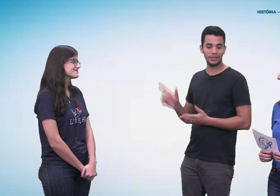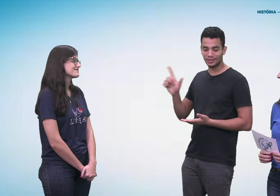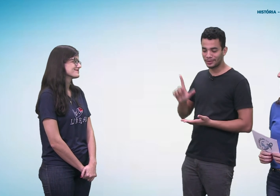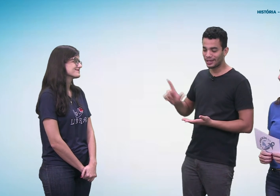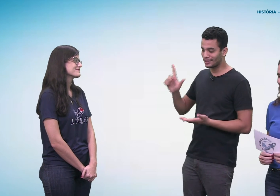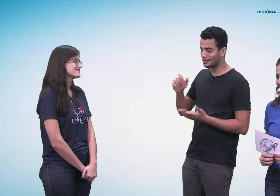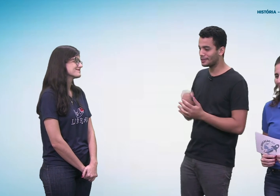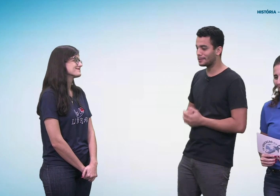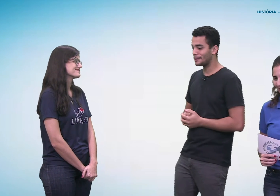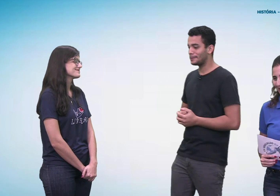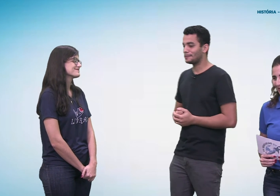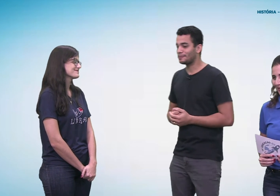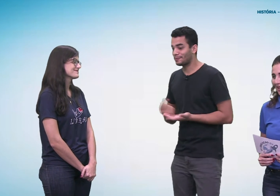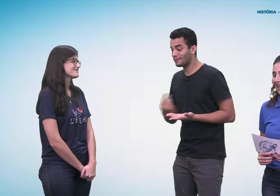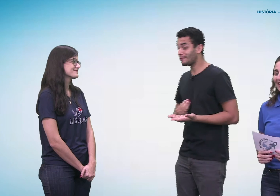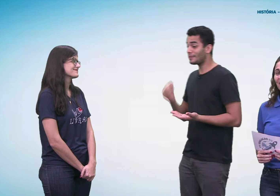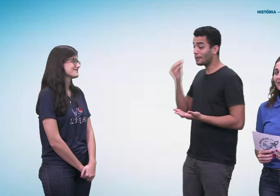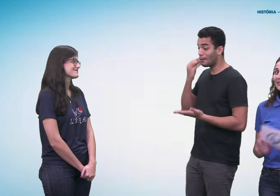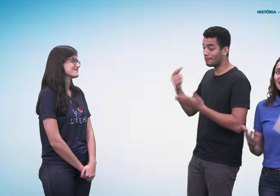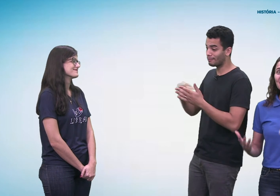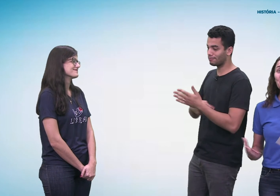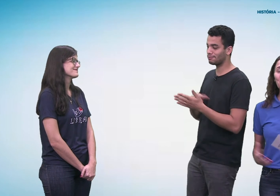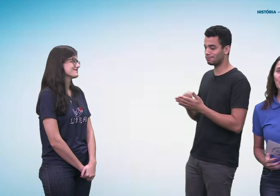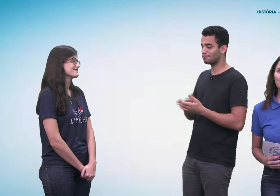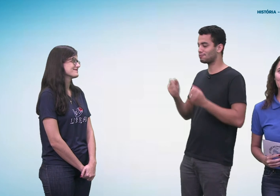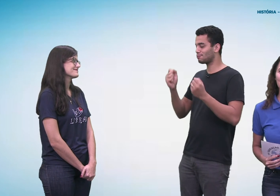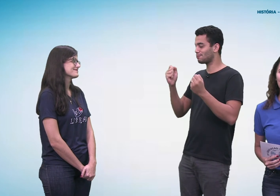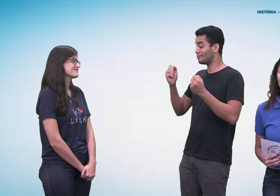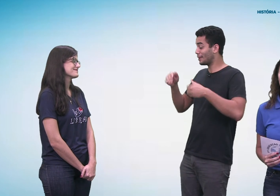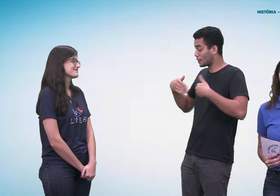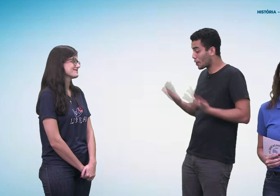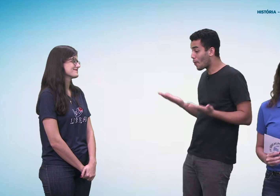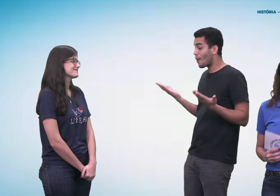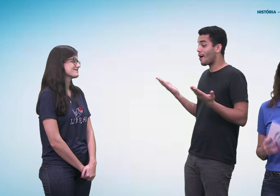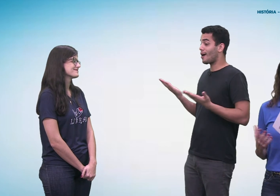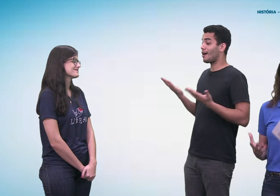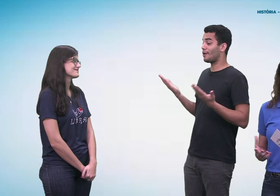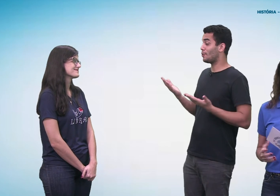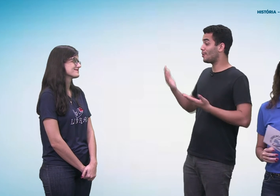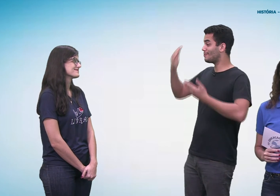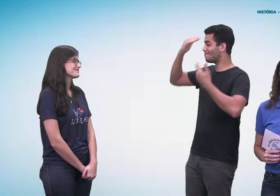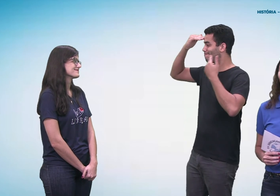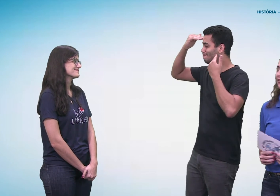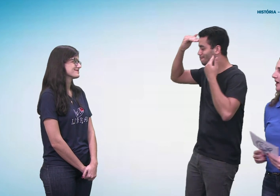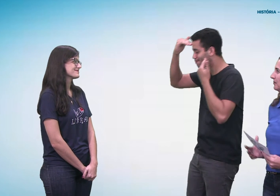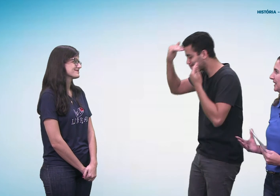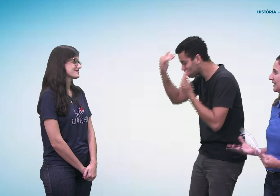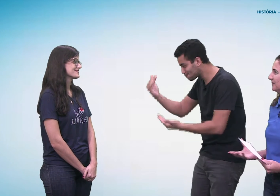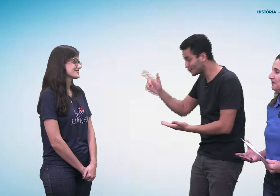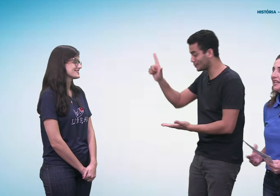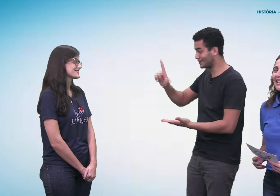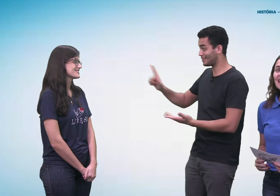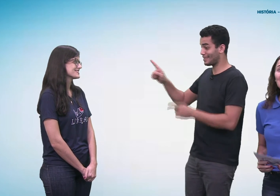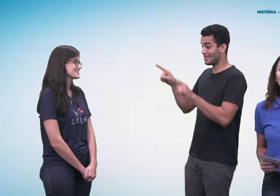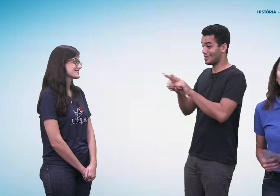Luísa, no caso. Ótimo. Então, queria muito agradecer a Luísa, ao Fabrini e a toda